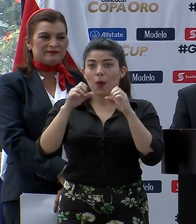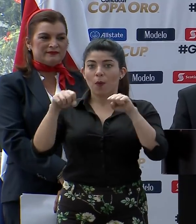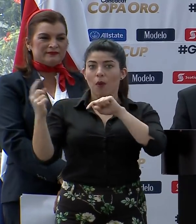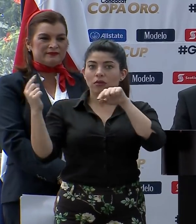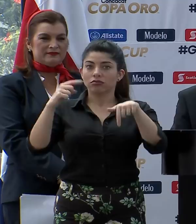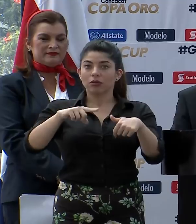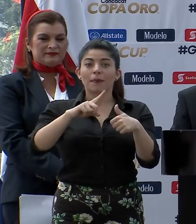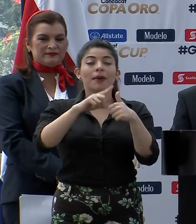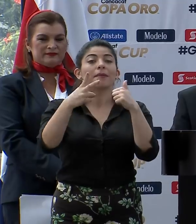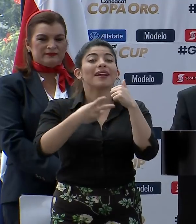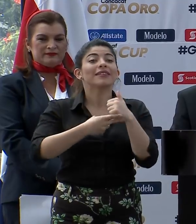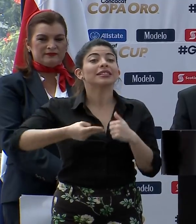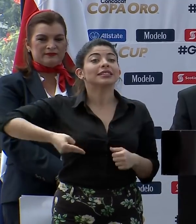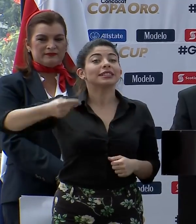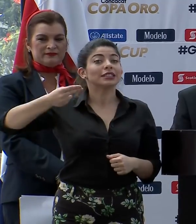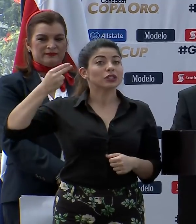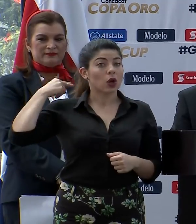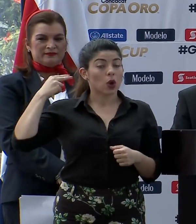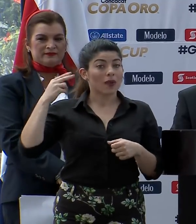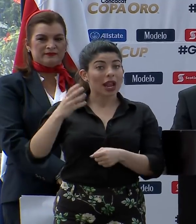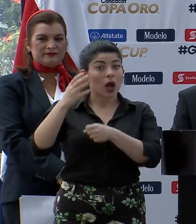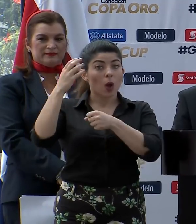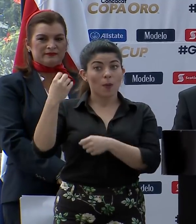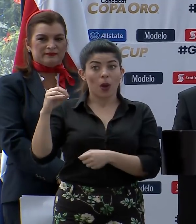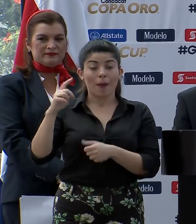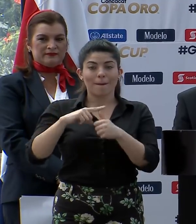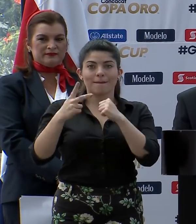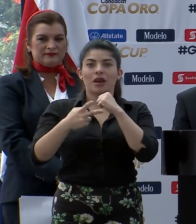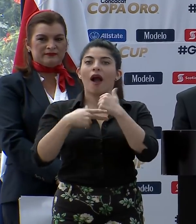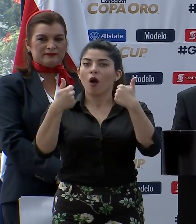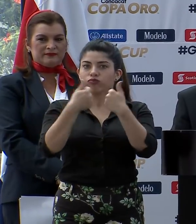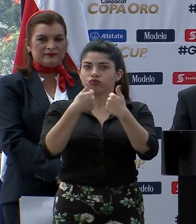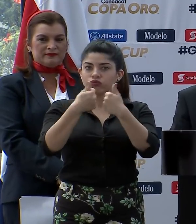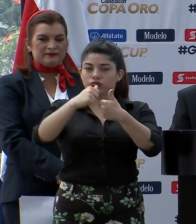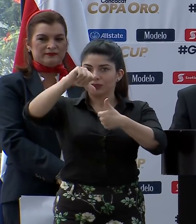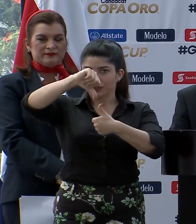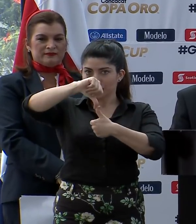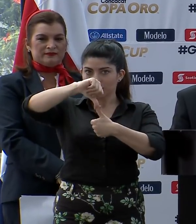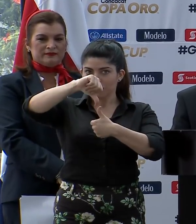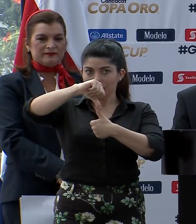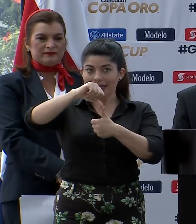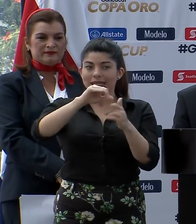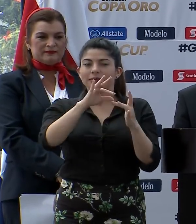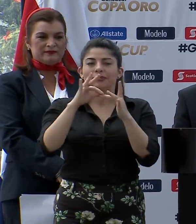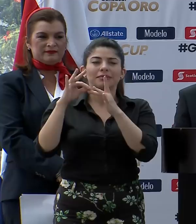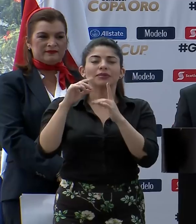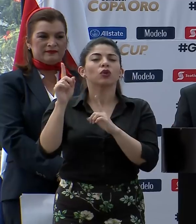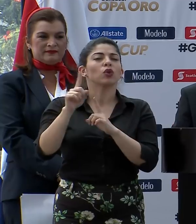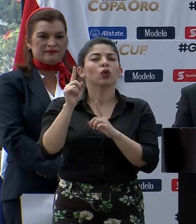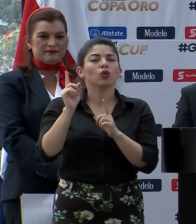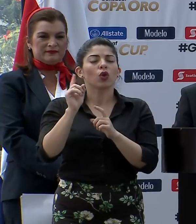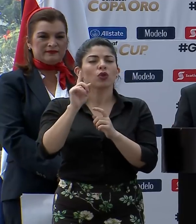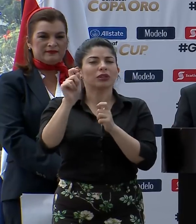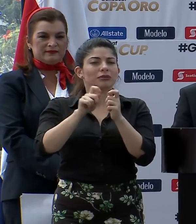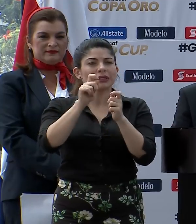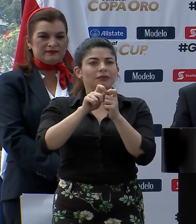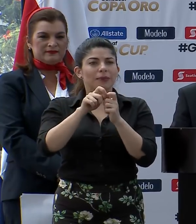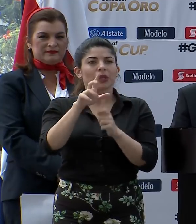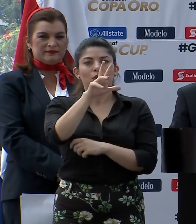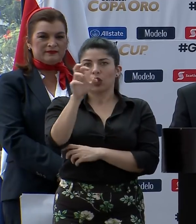primera vez en la historia de la Copa Oro una jornada en Centroamérica y específicamente en Costa